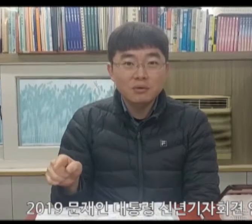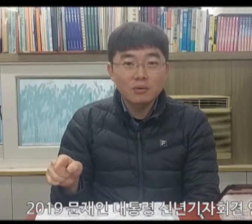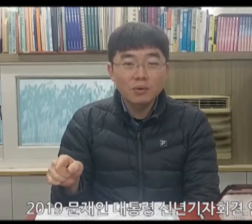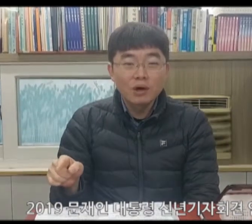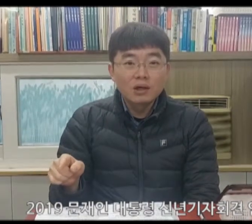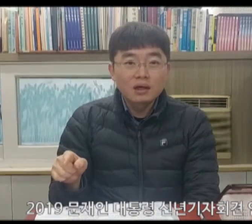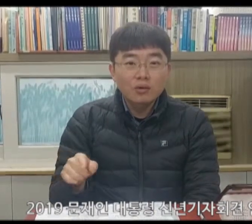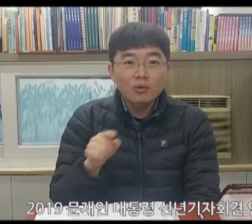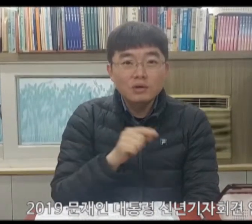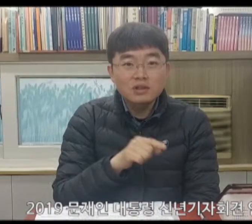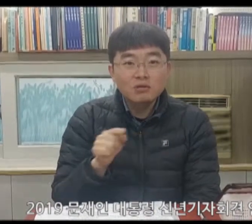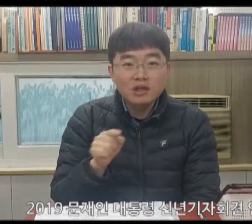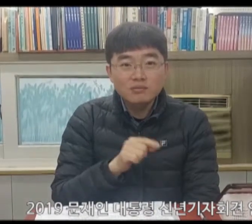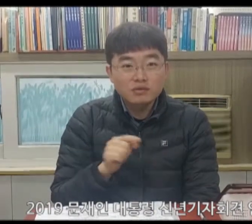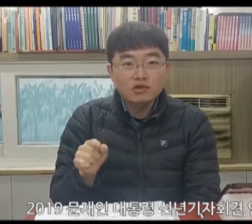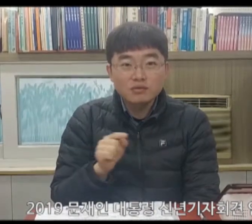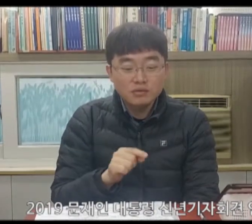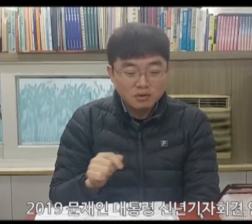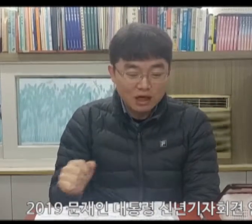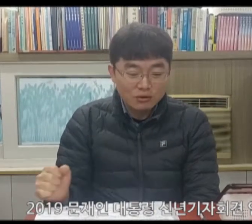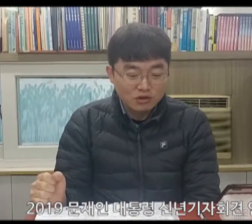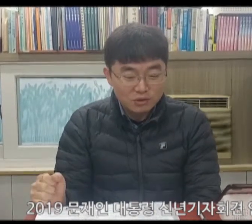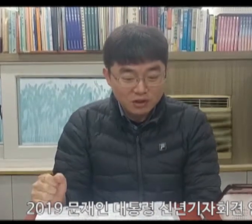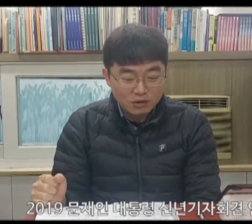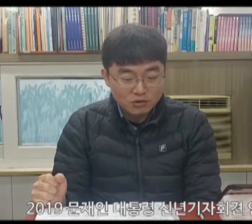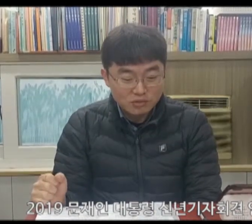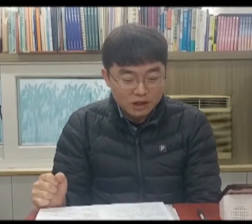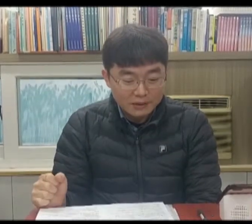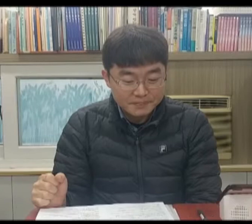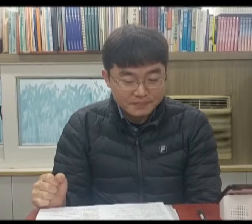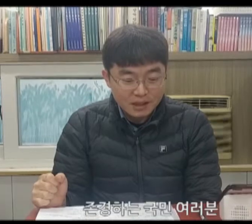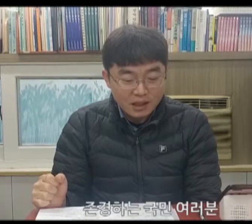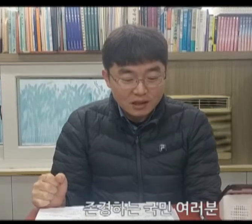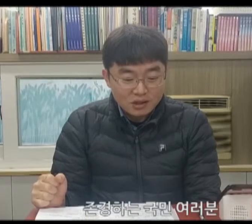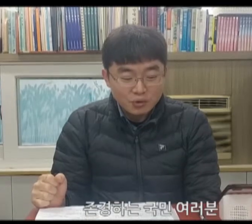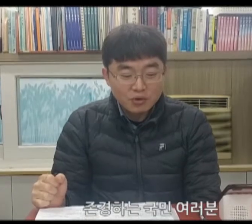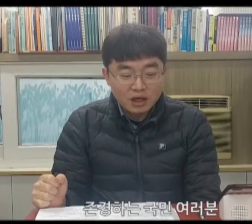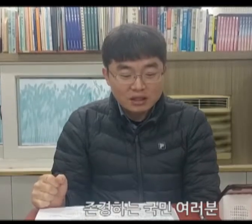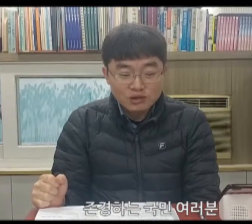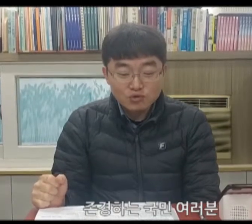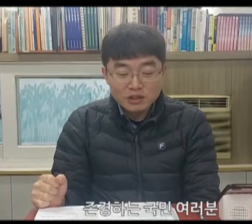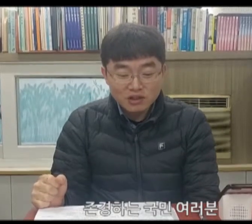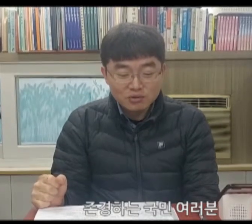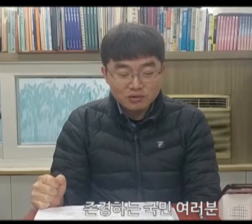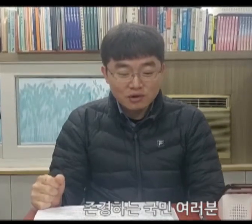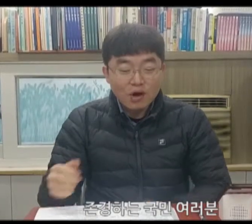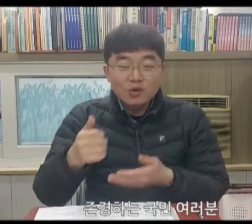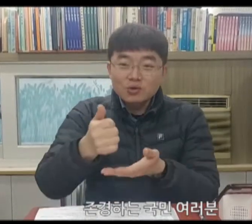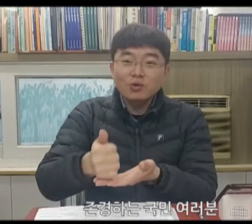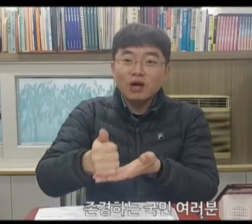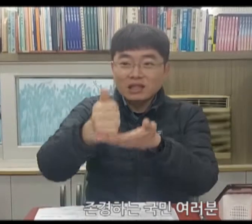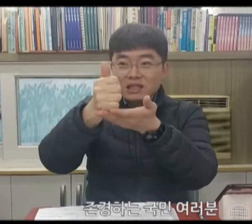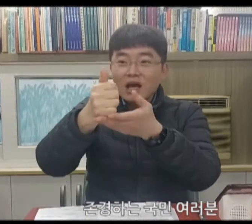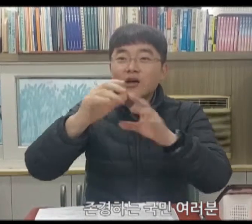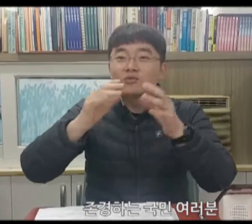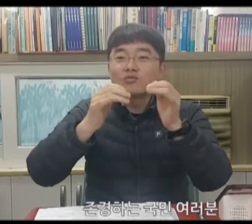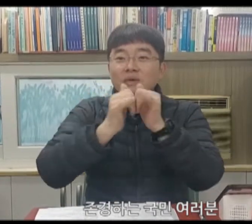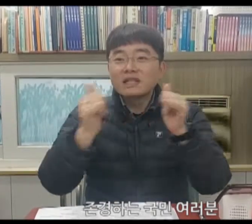있고, 그래서 이런 응용되는 수 있는 부분들을 알아두시면 되게 좋습니다. 존경하는 국민 여러분, 존경하는 국민